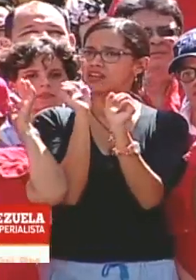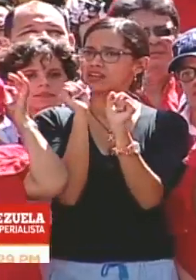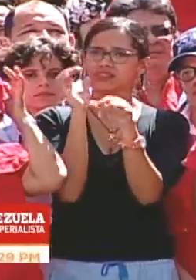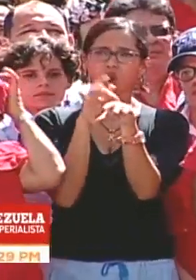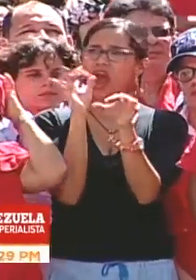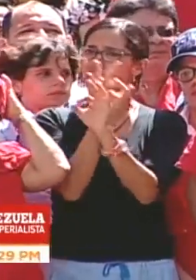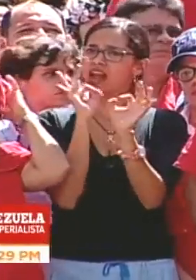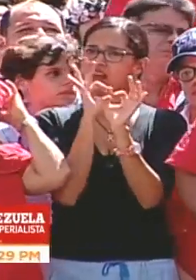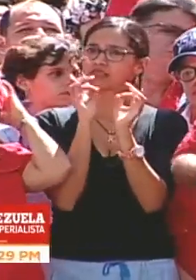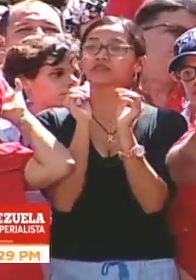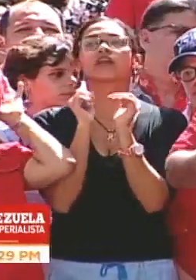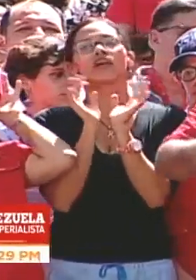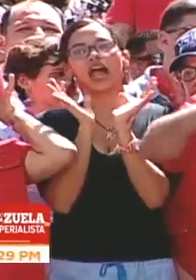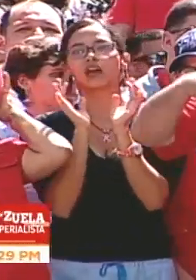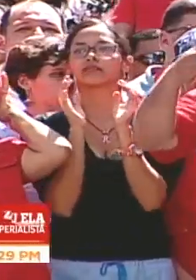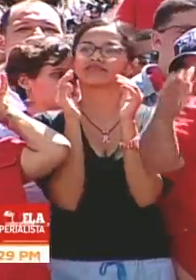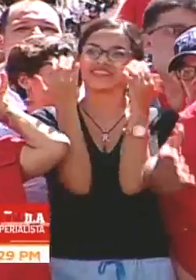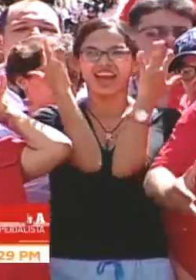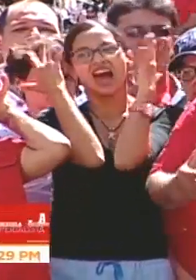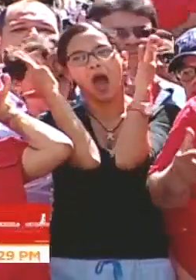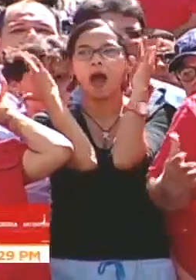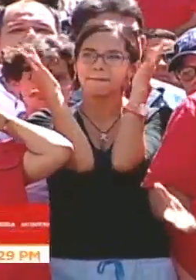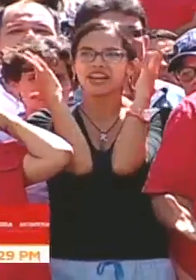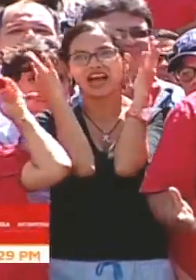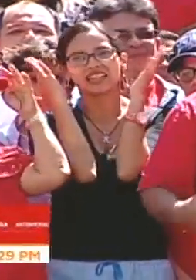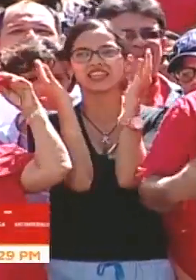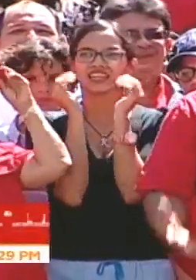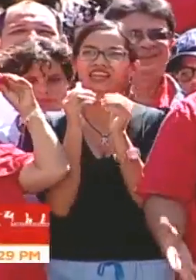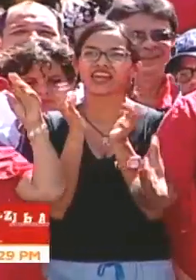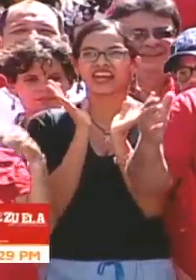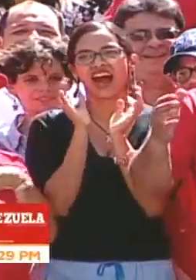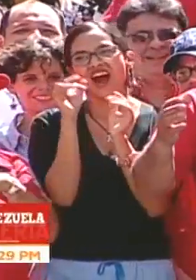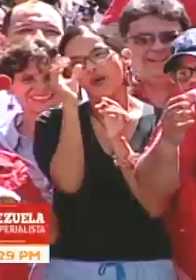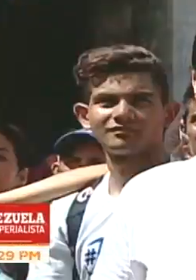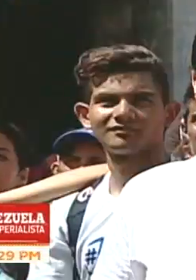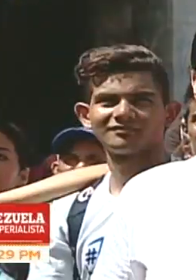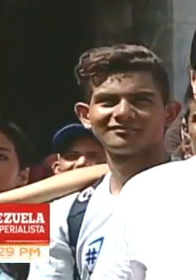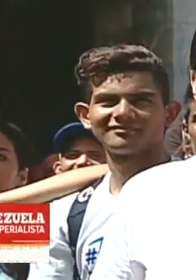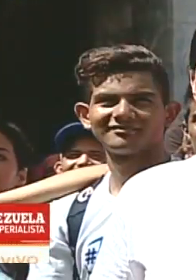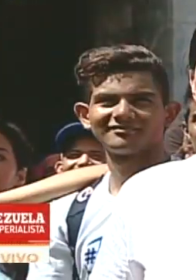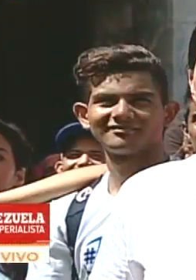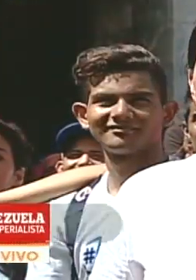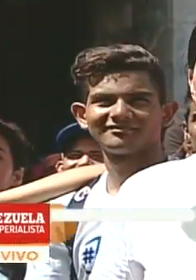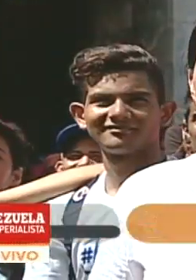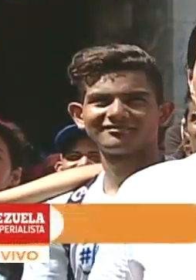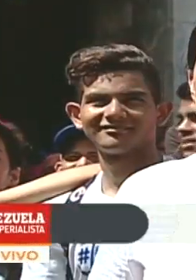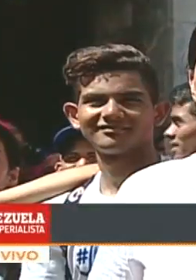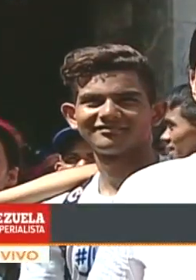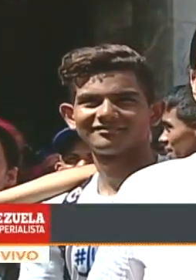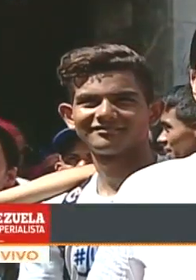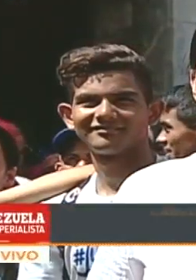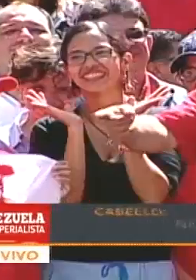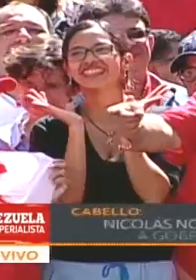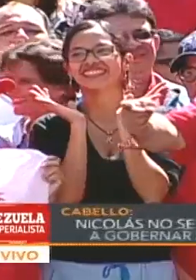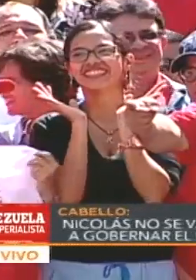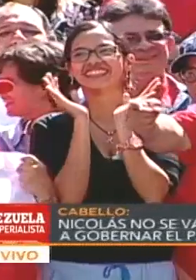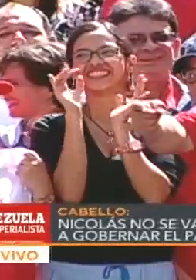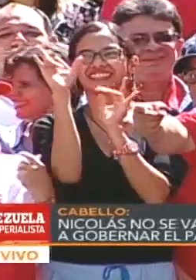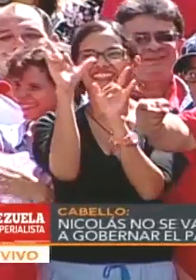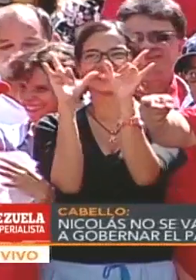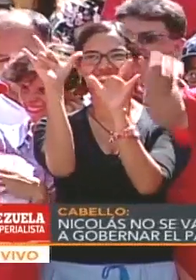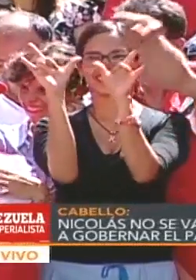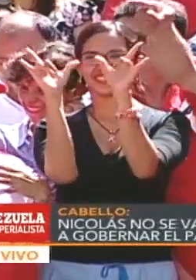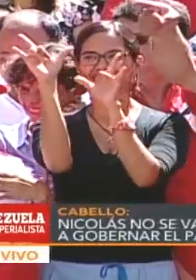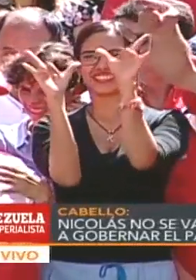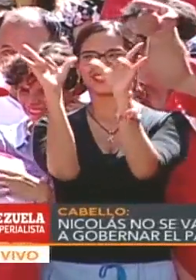Nadie, claro. Aplaudían cada vez que yo le daba paro a la oposición, como debe ser, pues. Pero imaginen que uno de